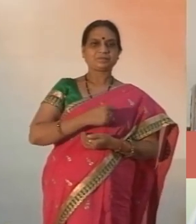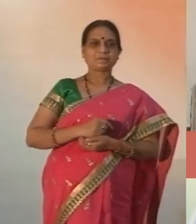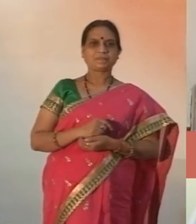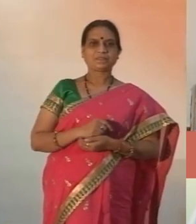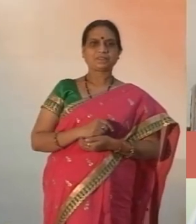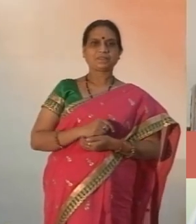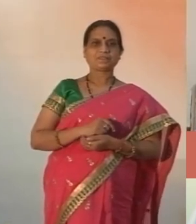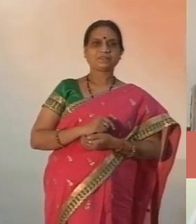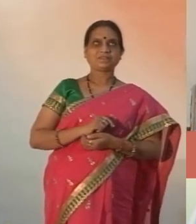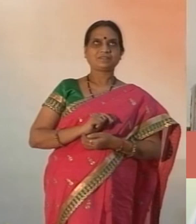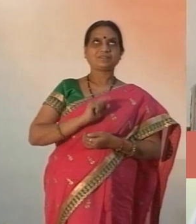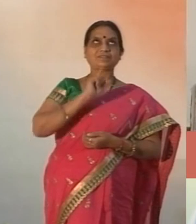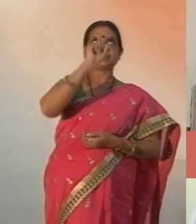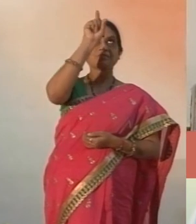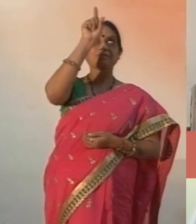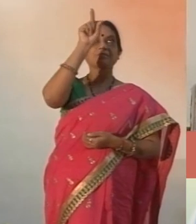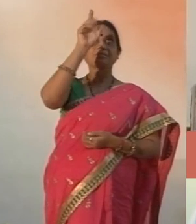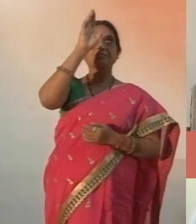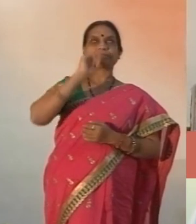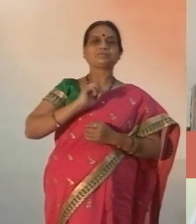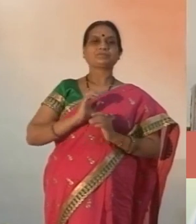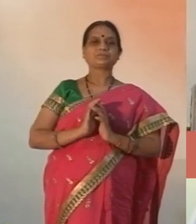उस परमात्मा पिता को,